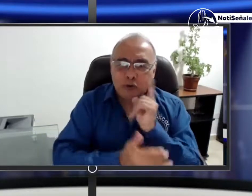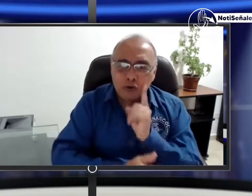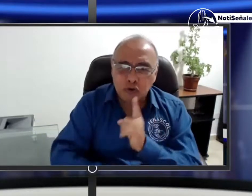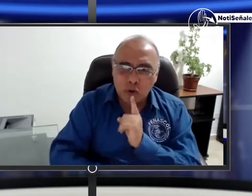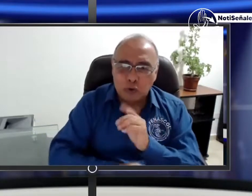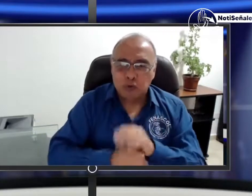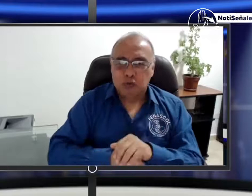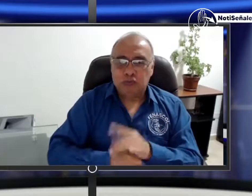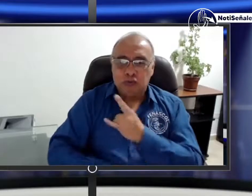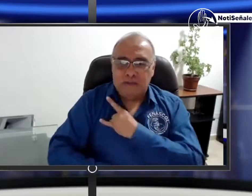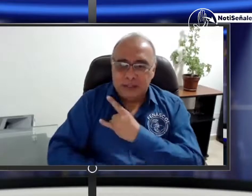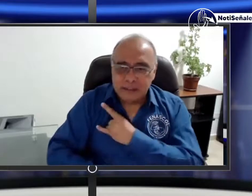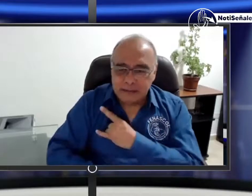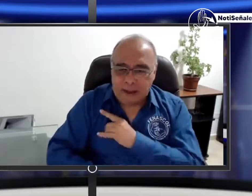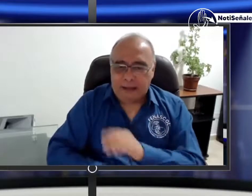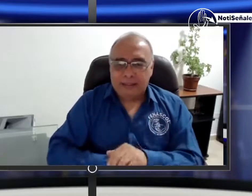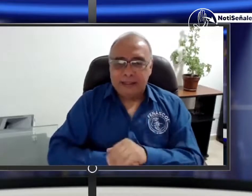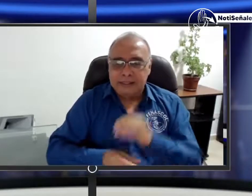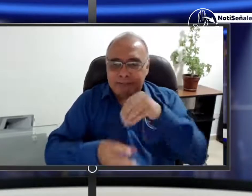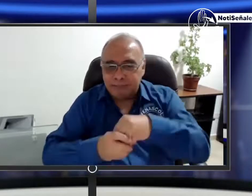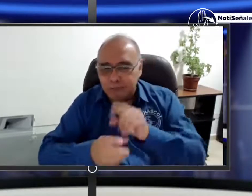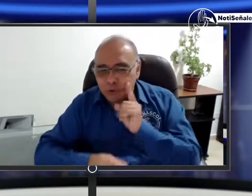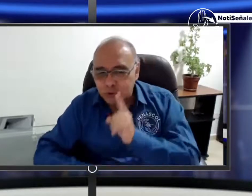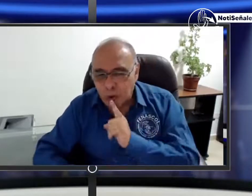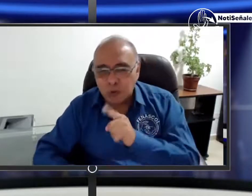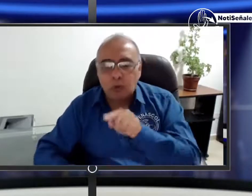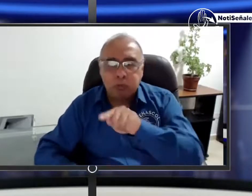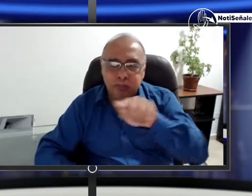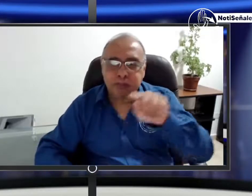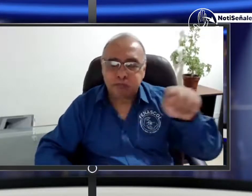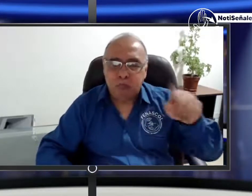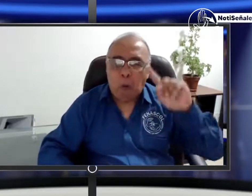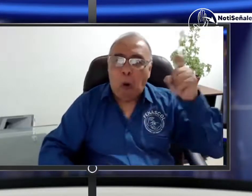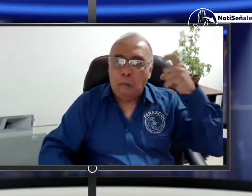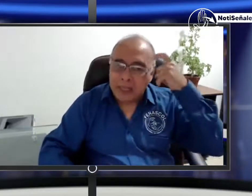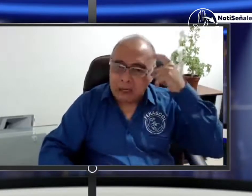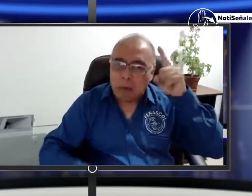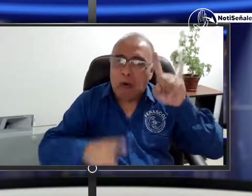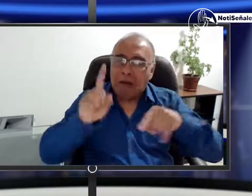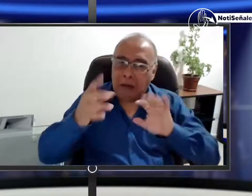que rodean a la comunidad sorda instituciones educativas